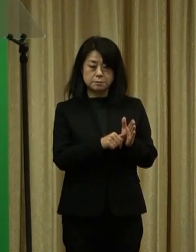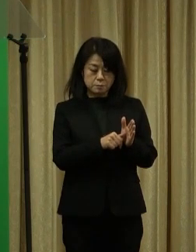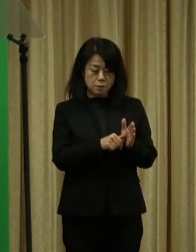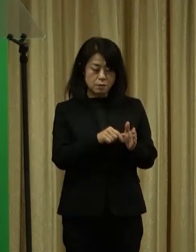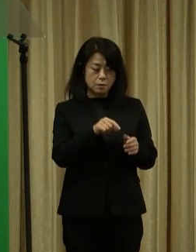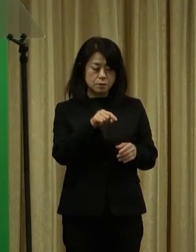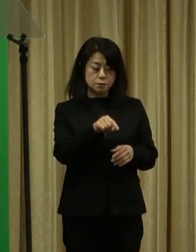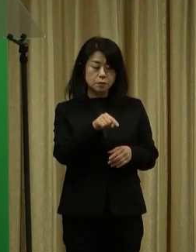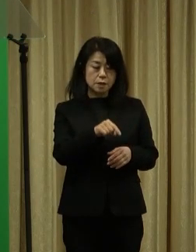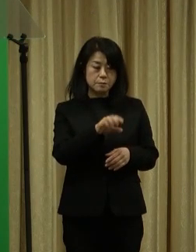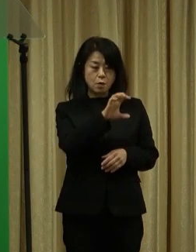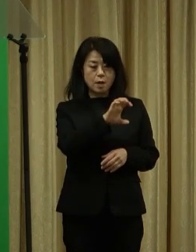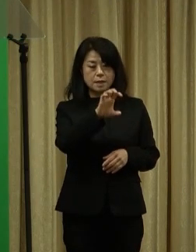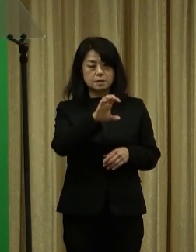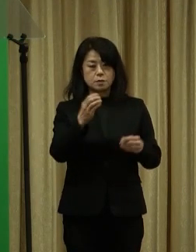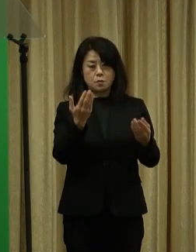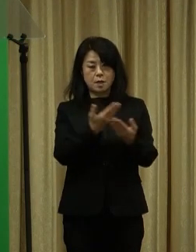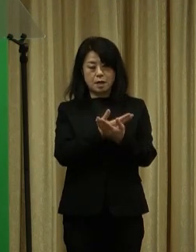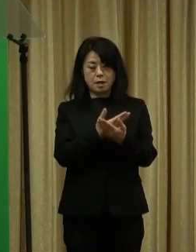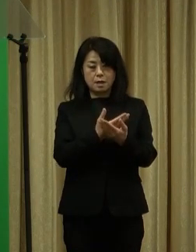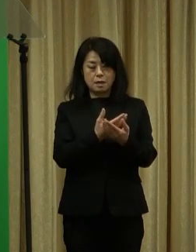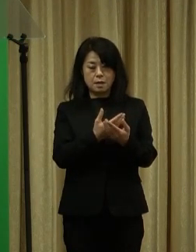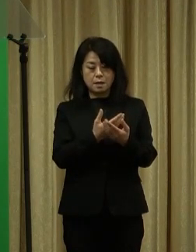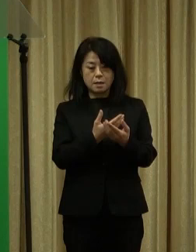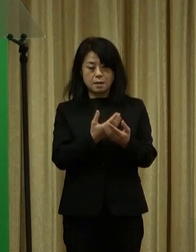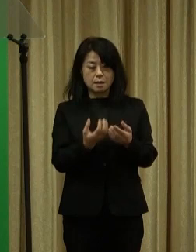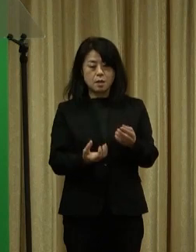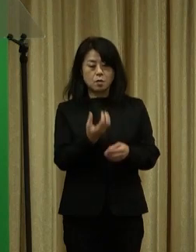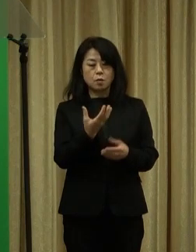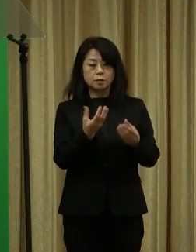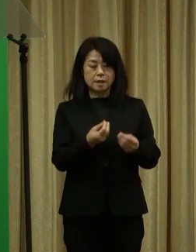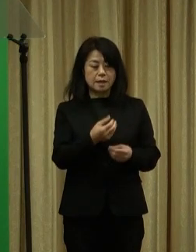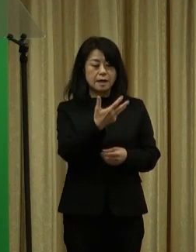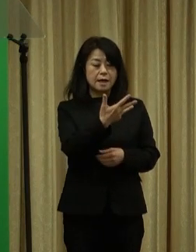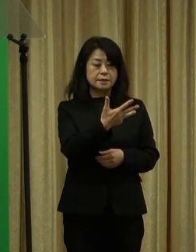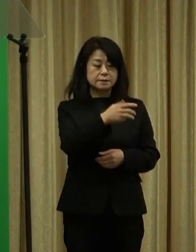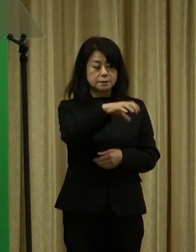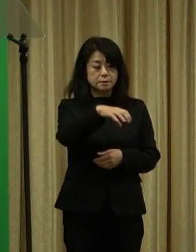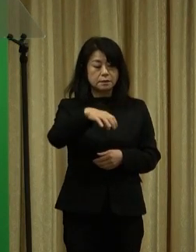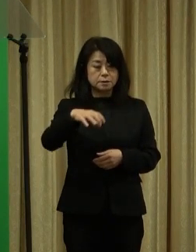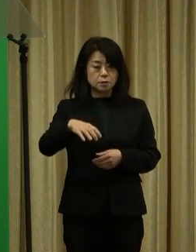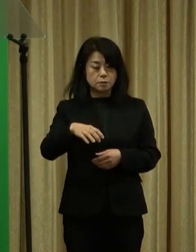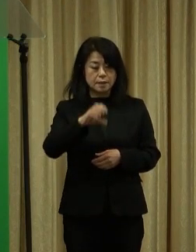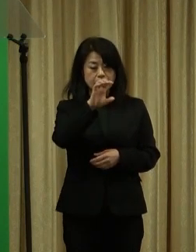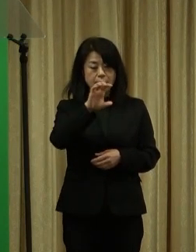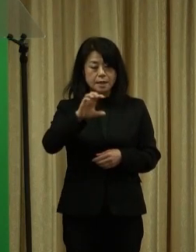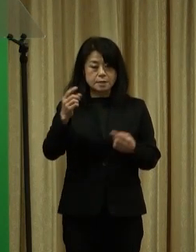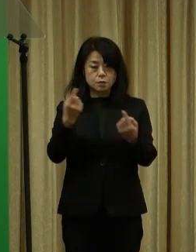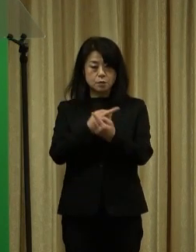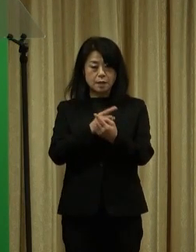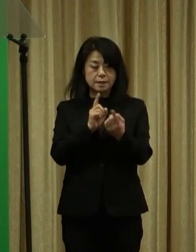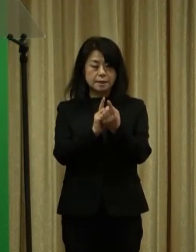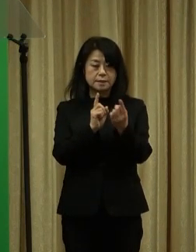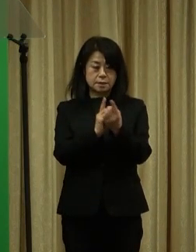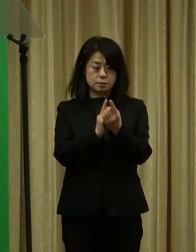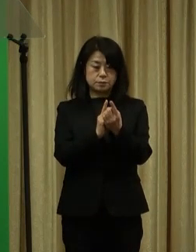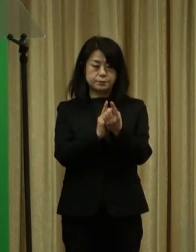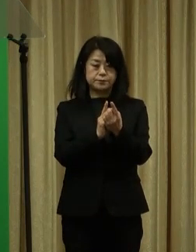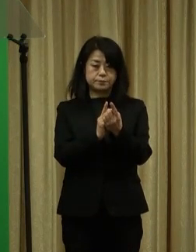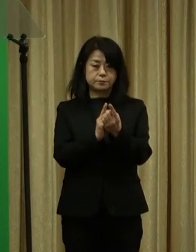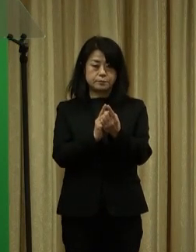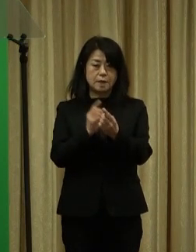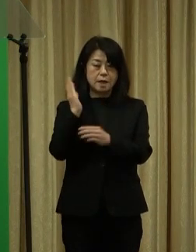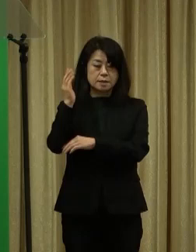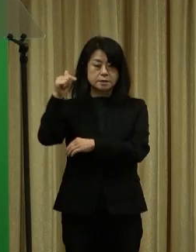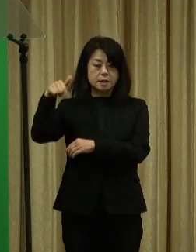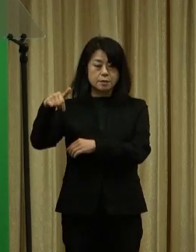状化が起きました。8カ所で液状化対策、まあ、これは政府のスキームにのっとって、対策